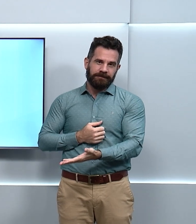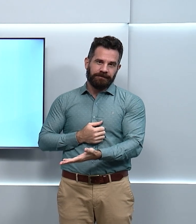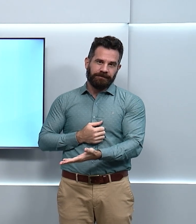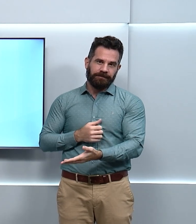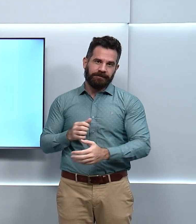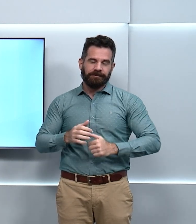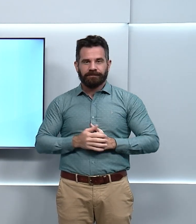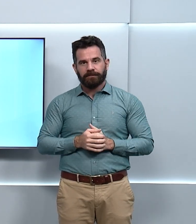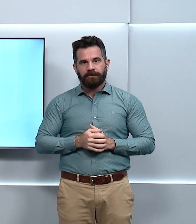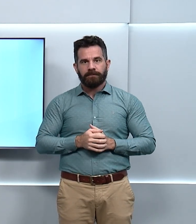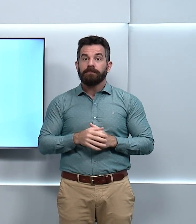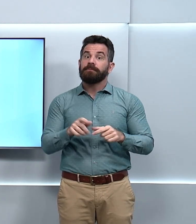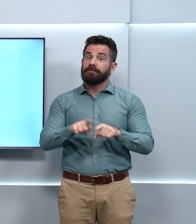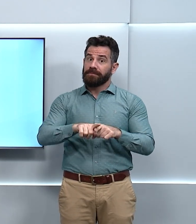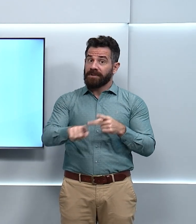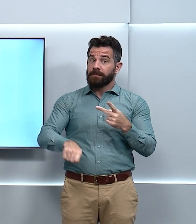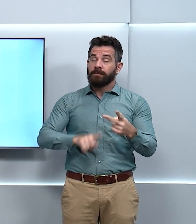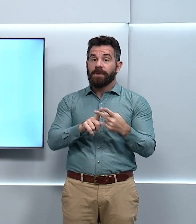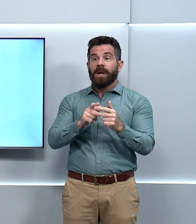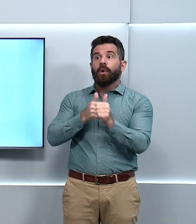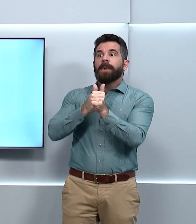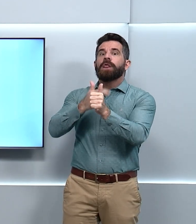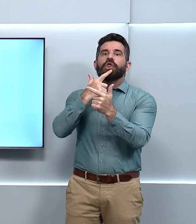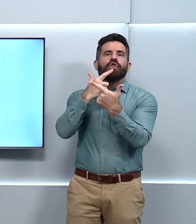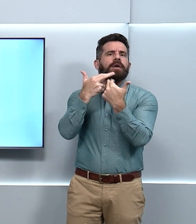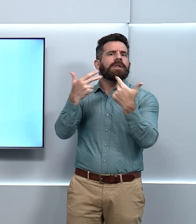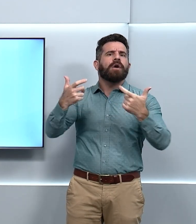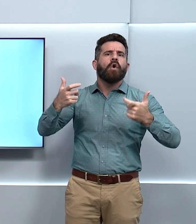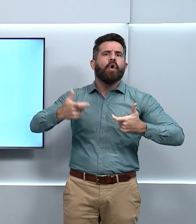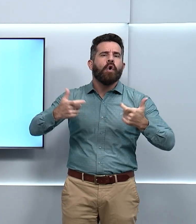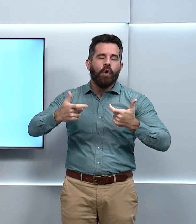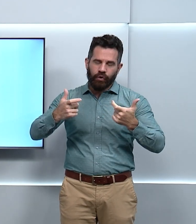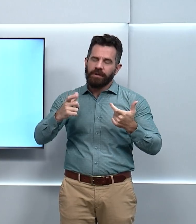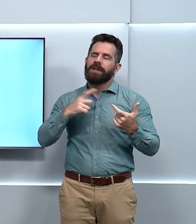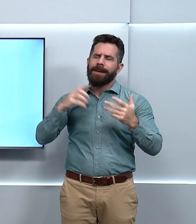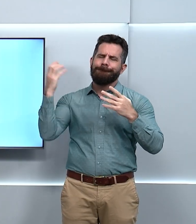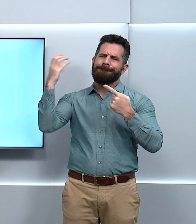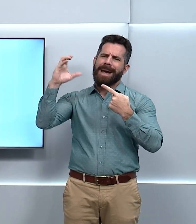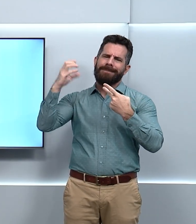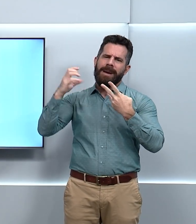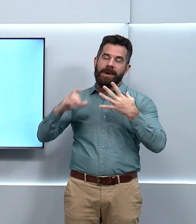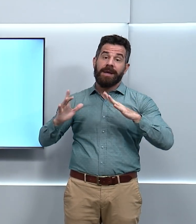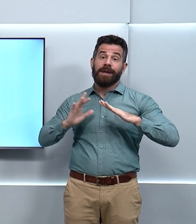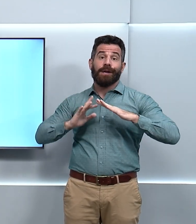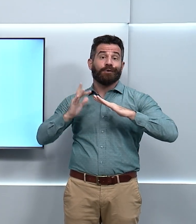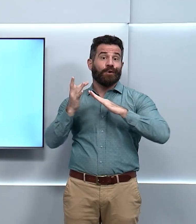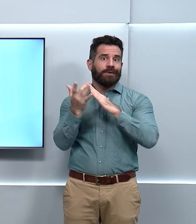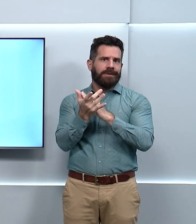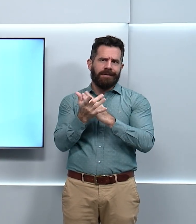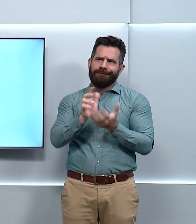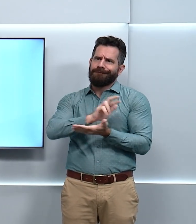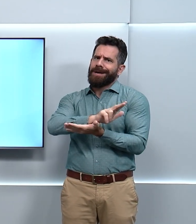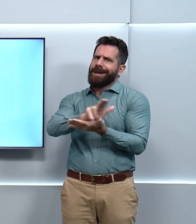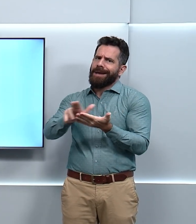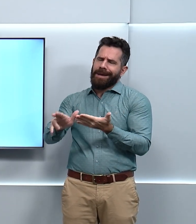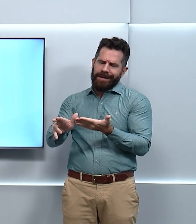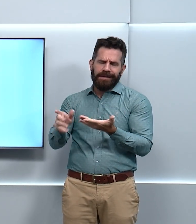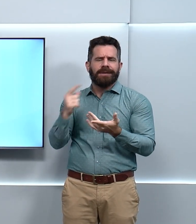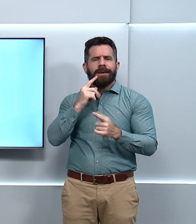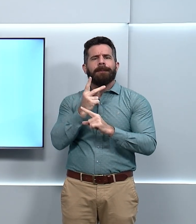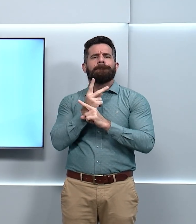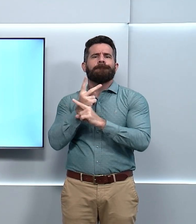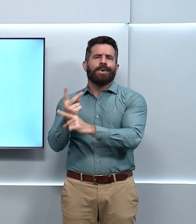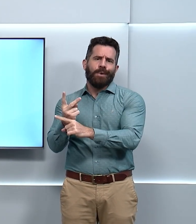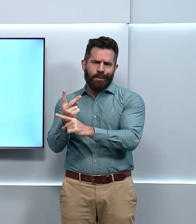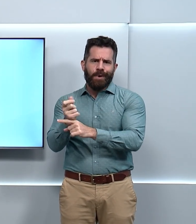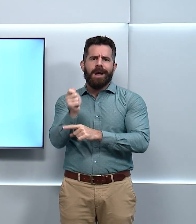629-9181-1406. Além disso, dá para acompanhar as novidades da programação da TV UFG por meio das redes sociais. É só procurar